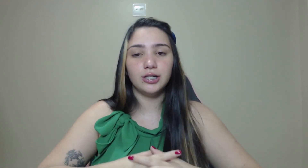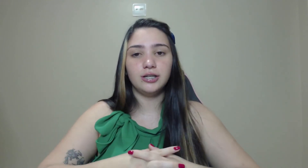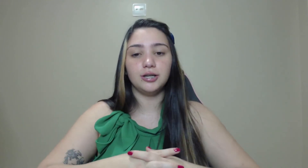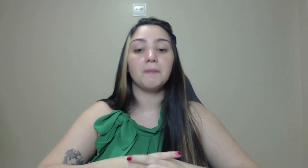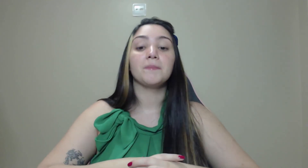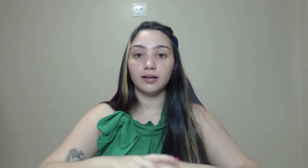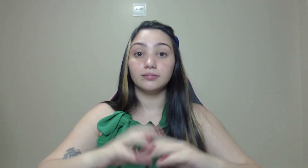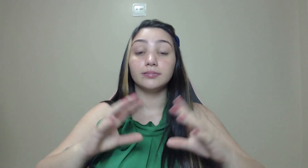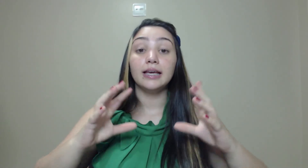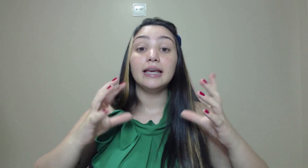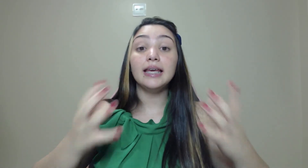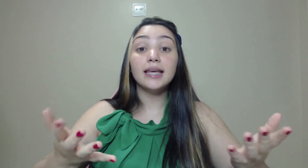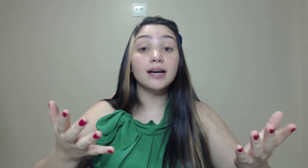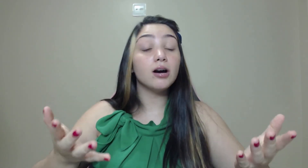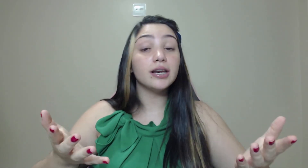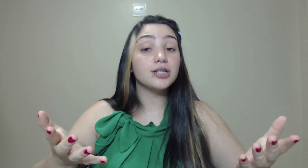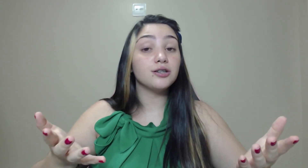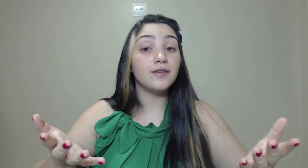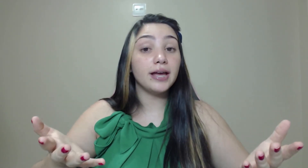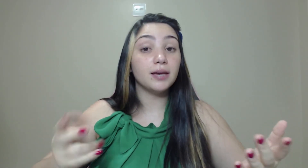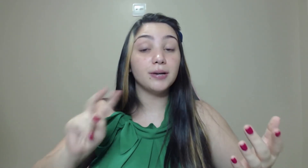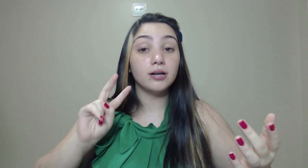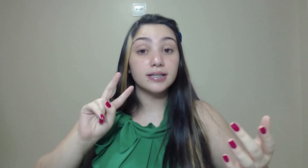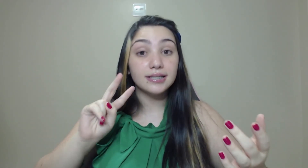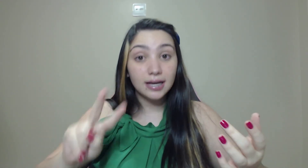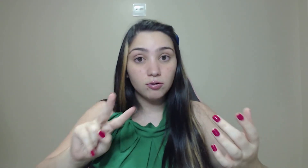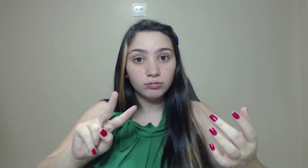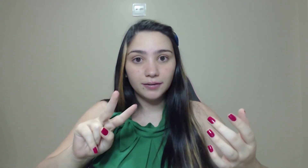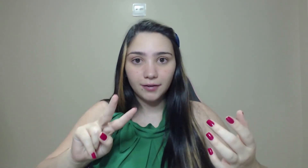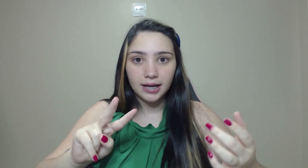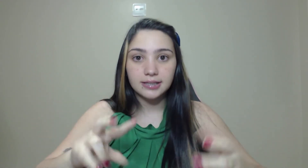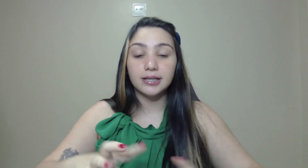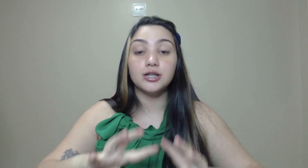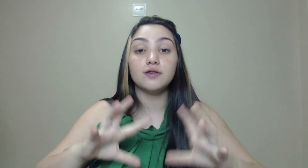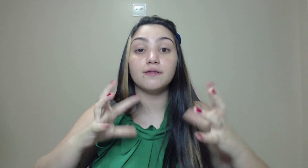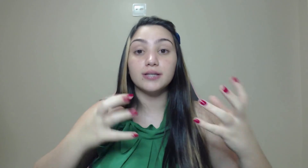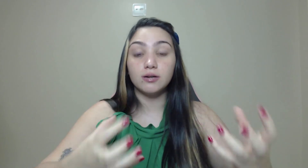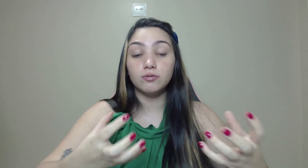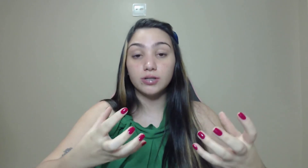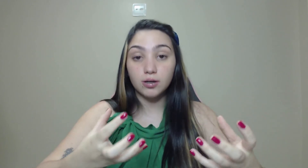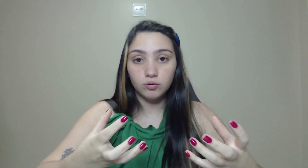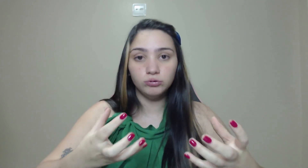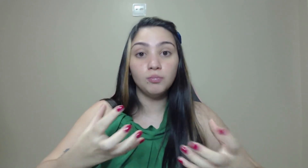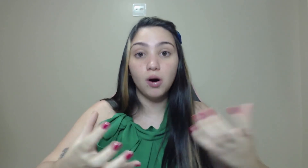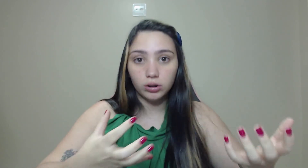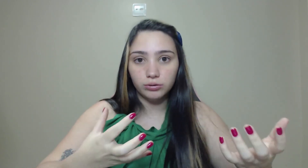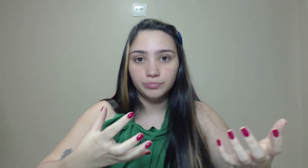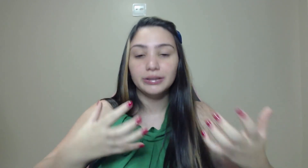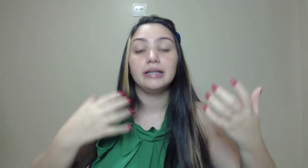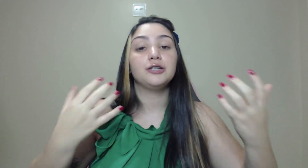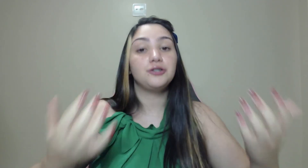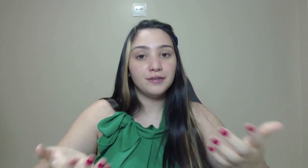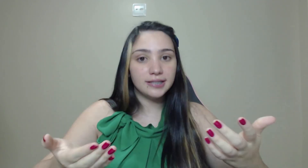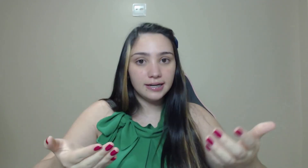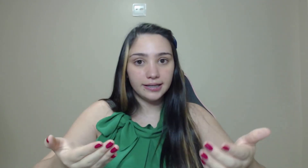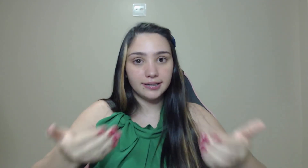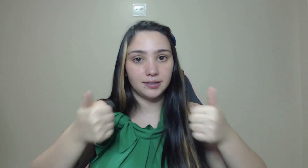dia. E aí agora a gente vai aqui para nossa segunda frase, que a gente vai fazer com o segundo modo de fazer listas,